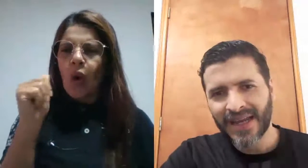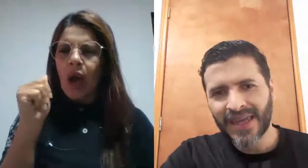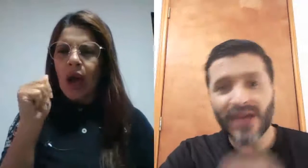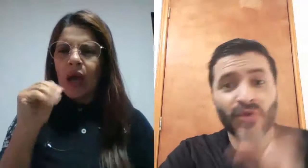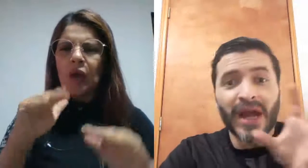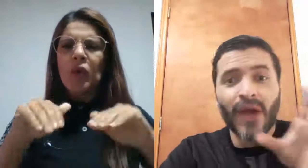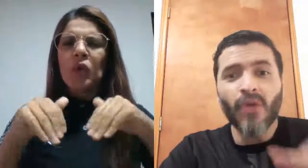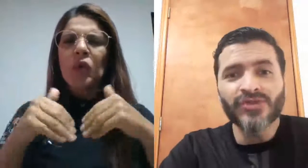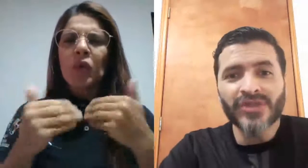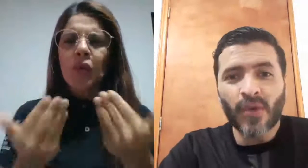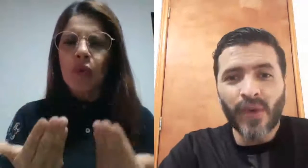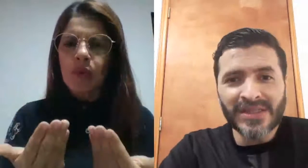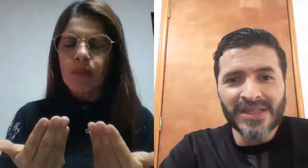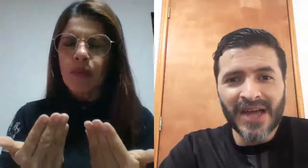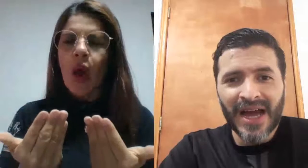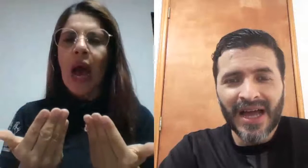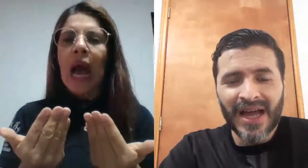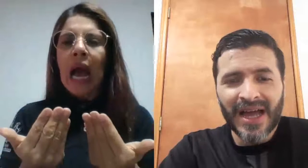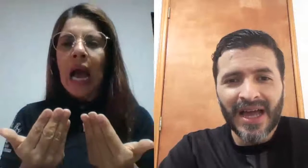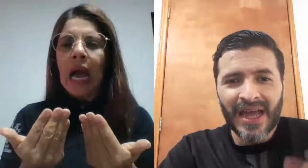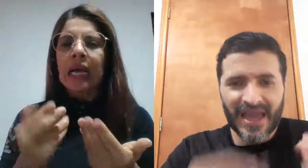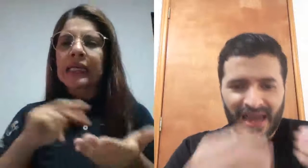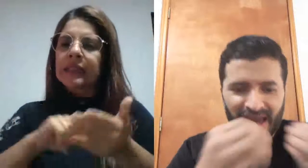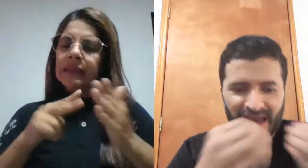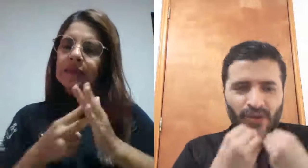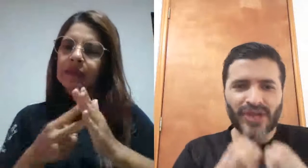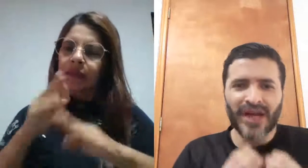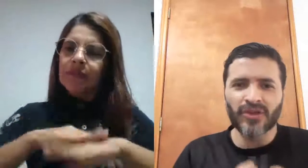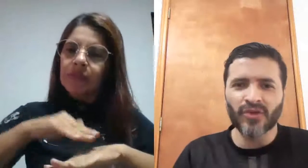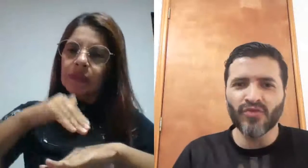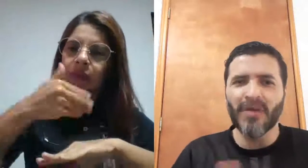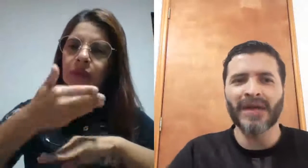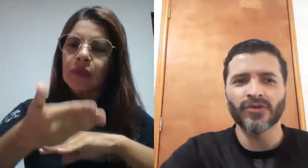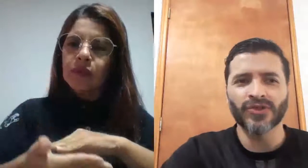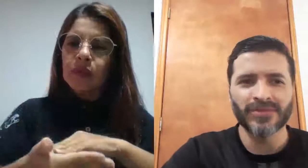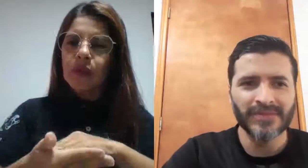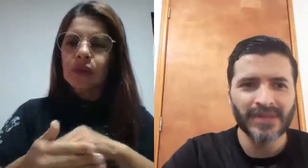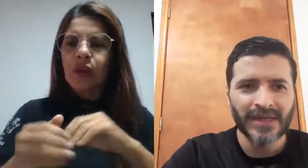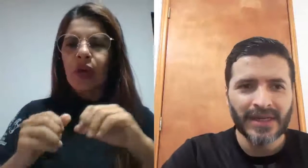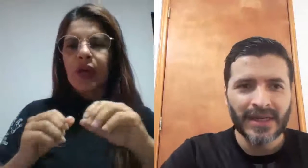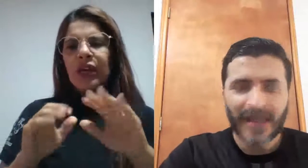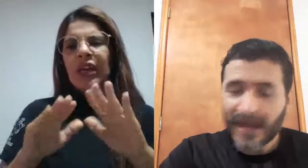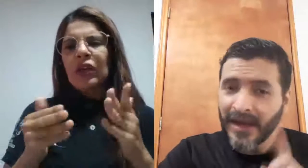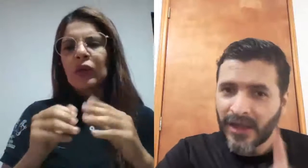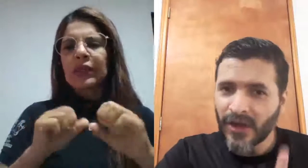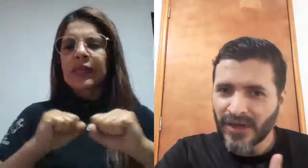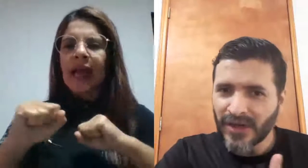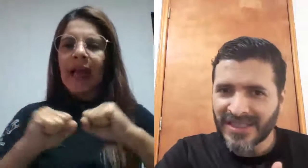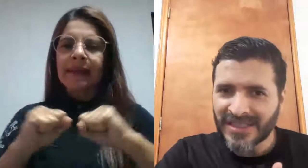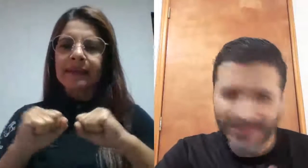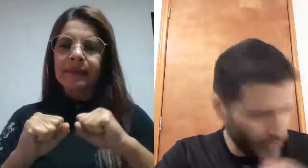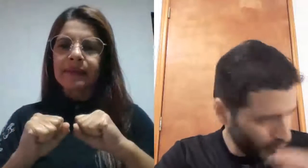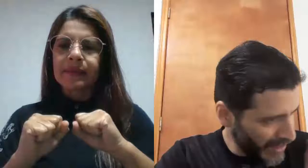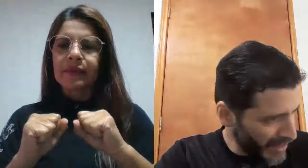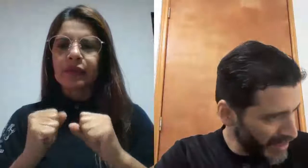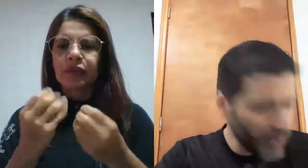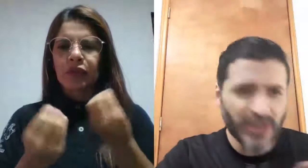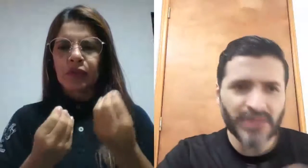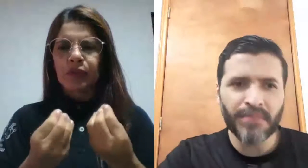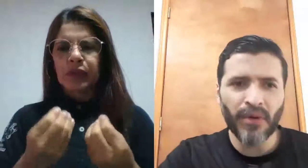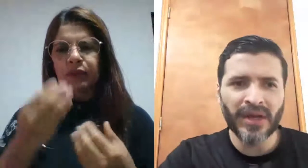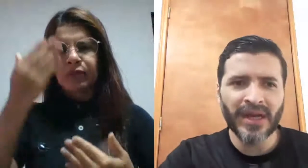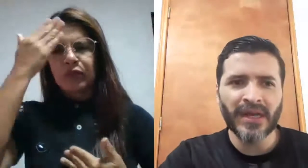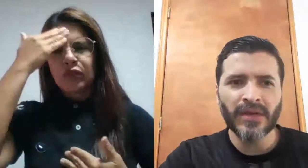pensar que hay una consecuencia en los actos humanos. Las religiones, todas